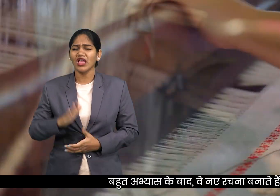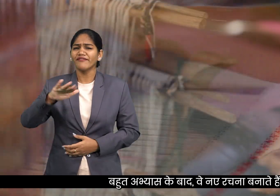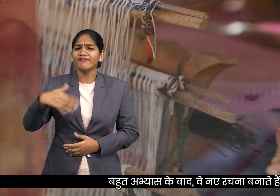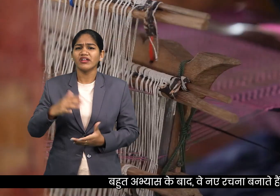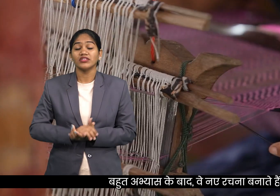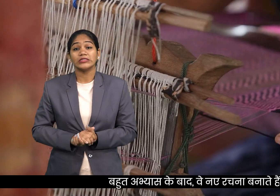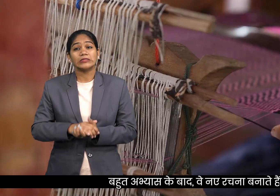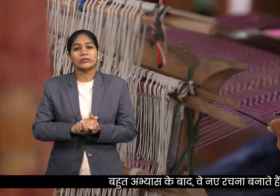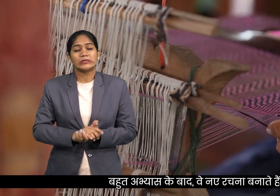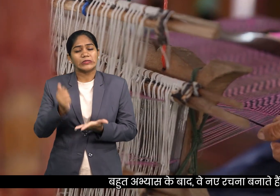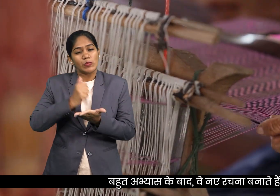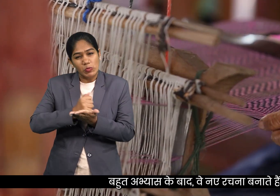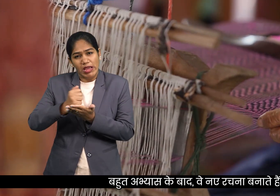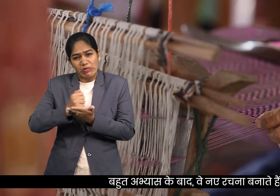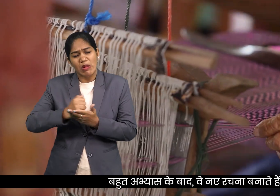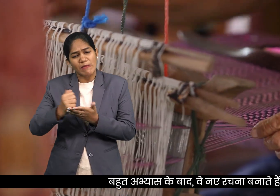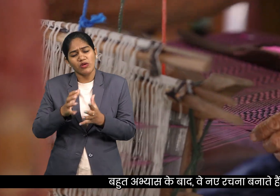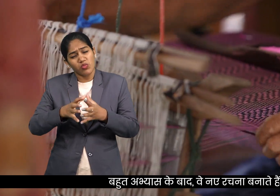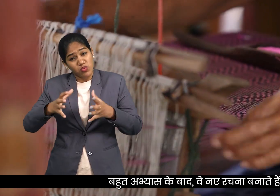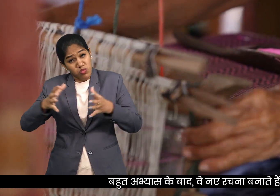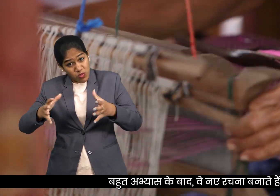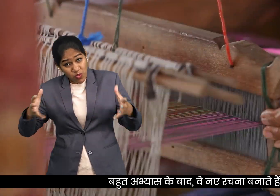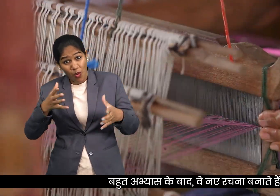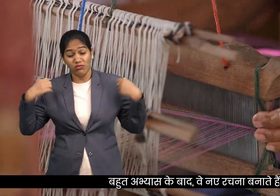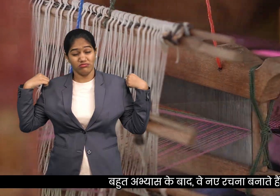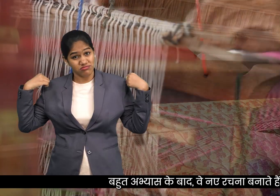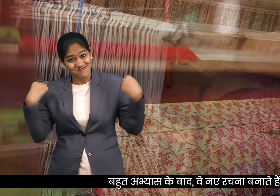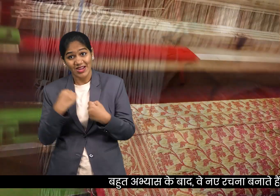बहुत अभ्यास के बाद वे नई रचना बनाते हैं।